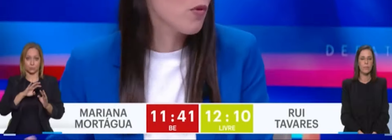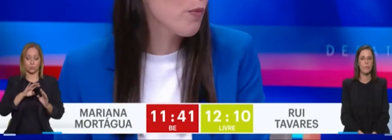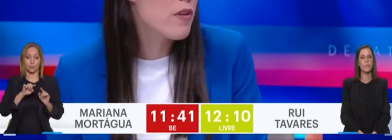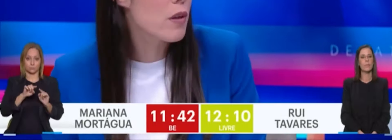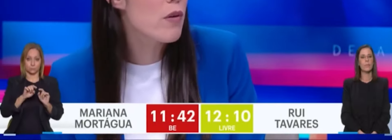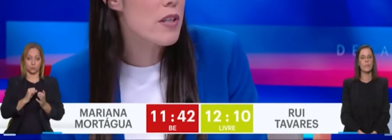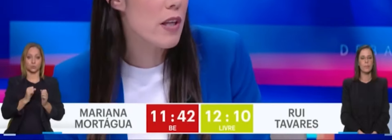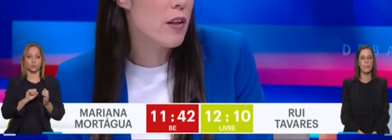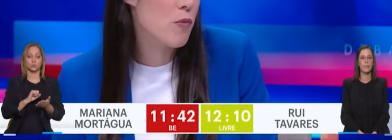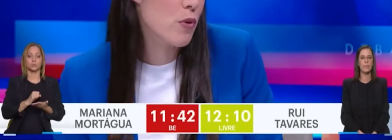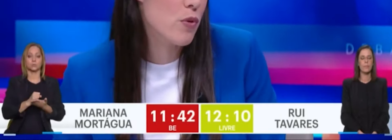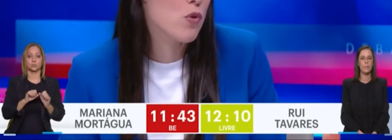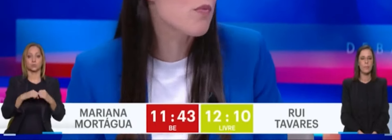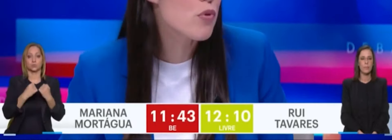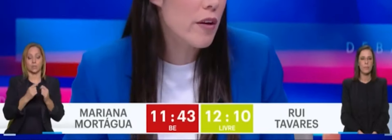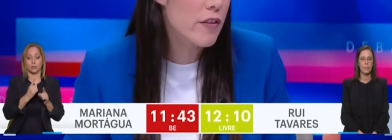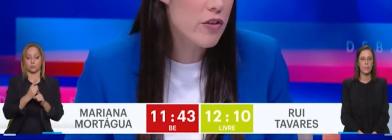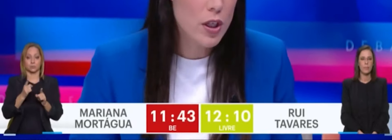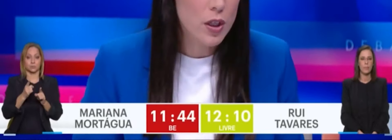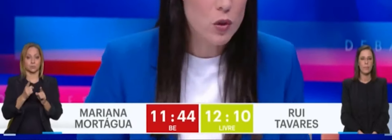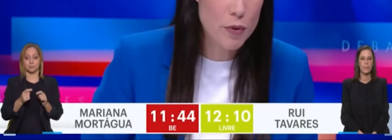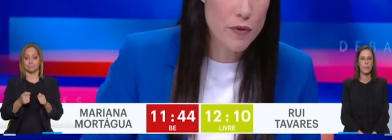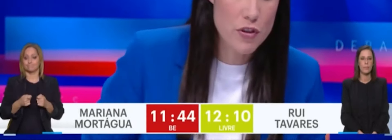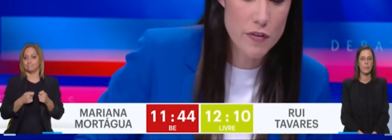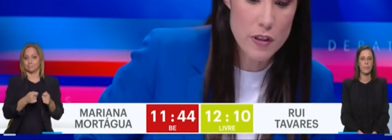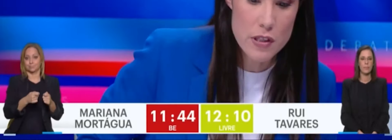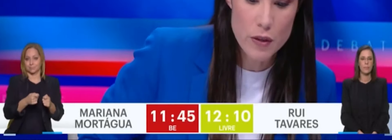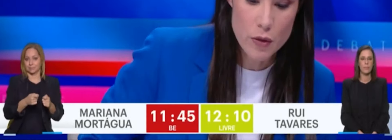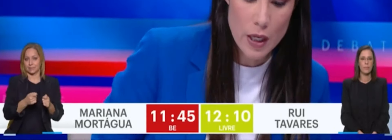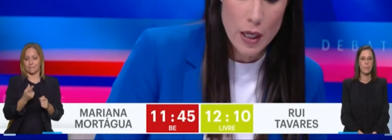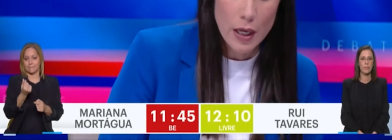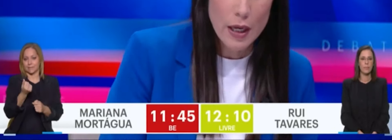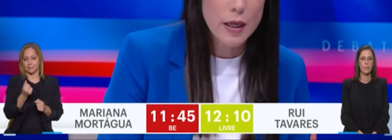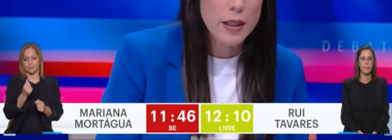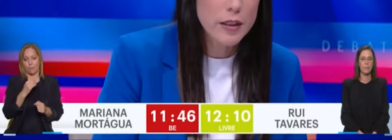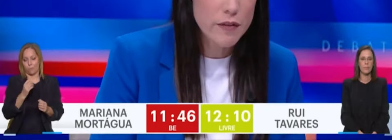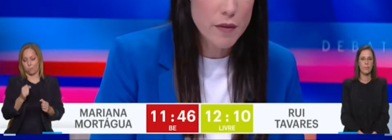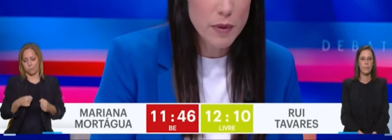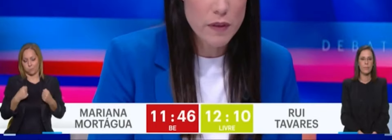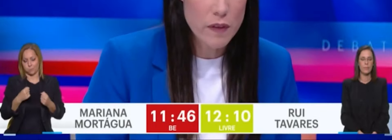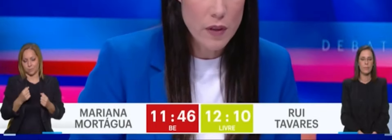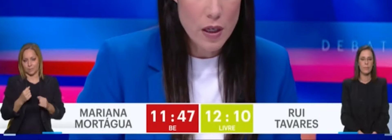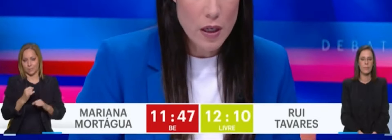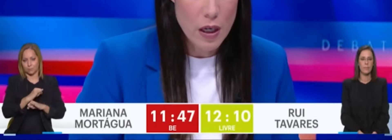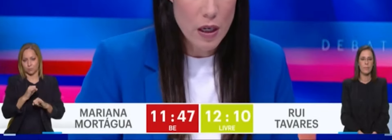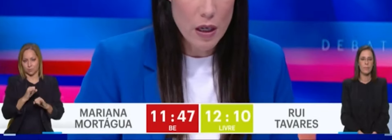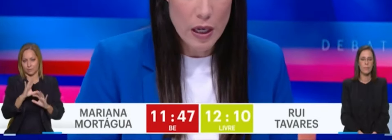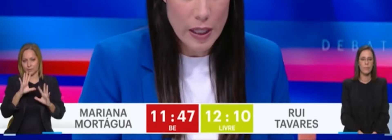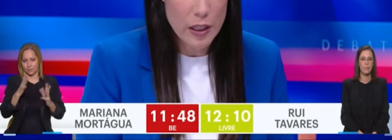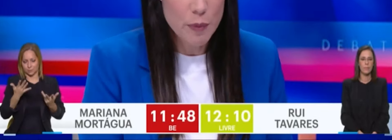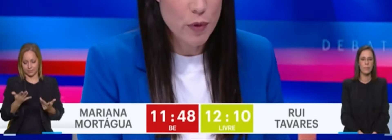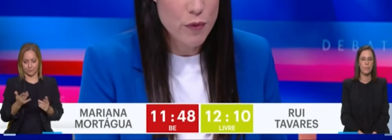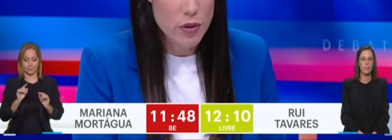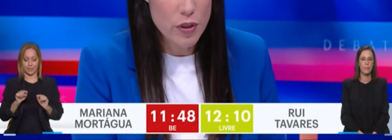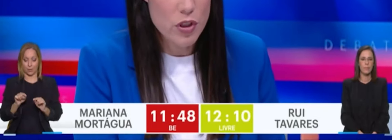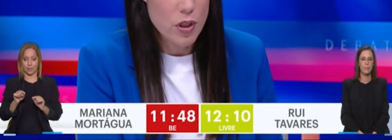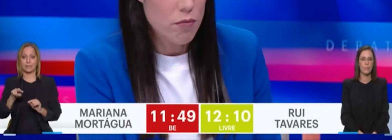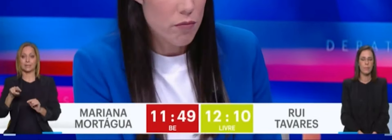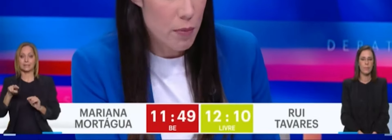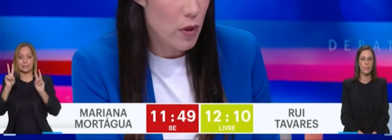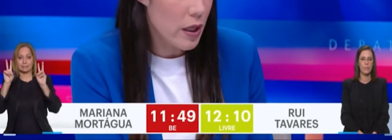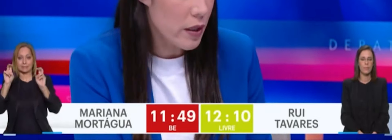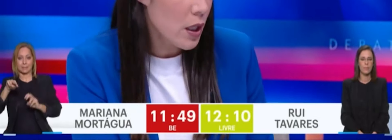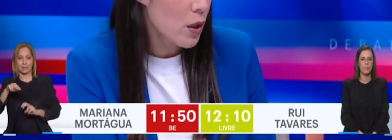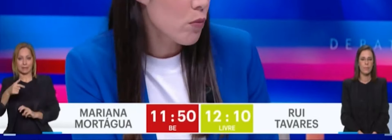depois sabemos que não podem ser concretizadas porque não são suportáveis do ponto de vista financeiro eh relativamente à à na para não fugir da